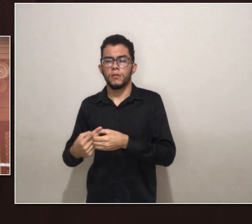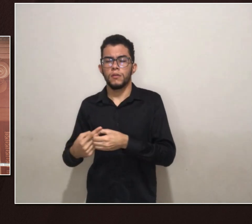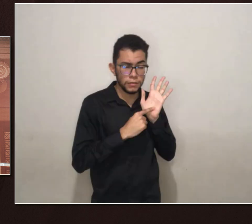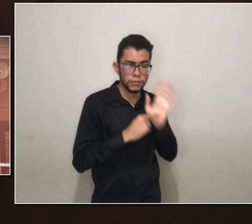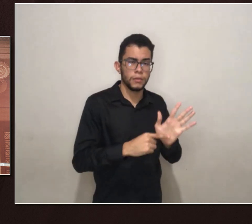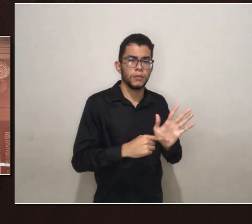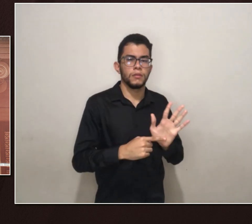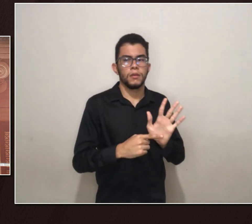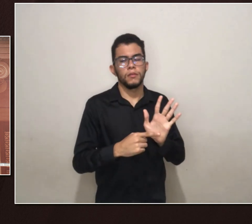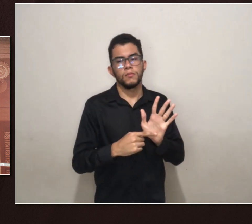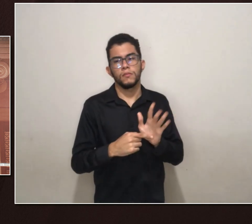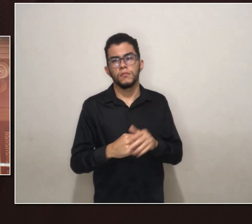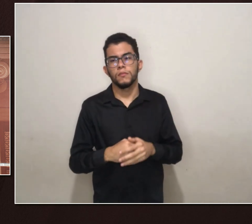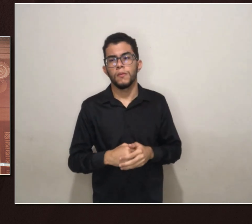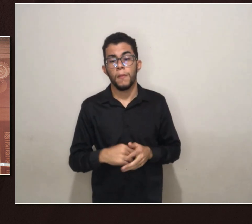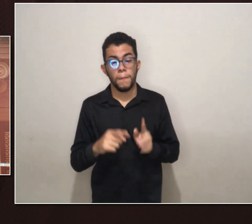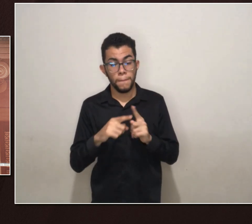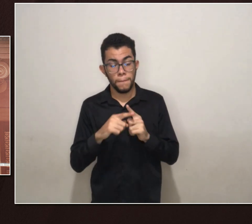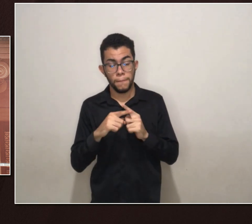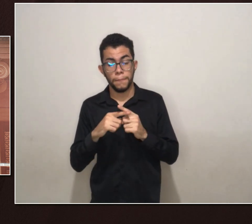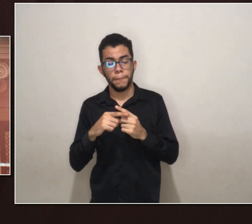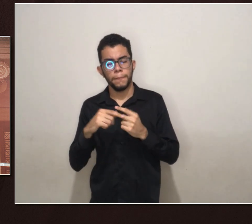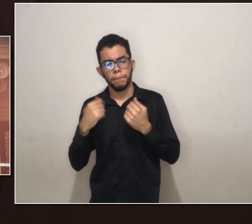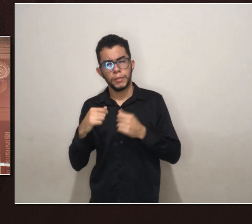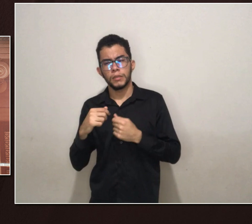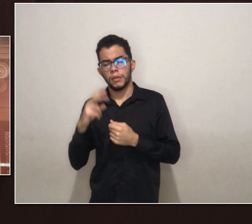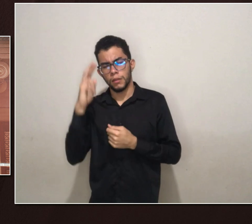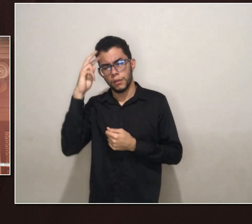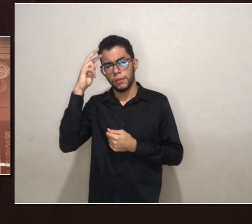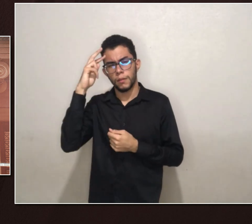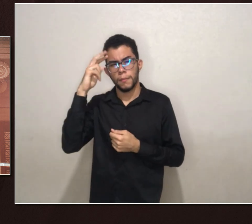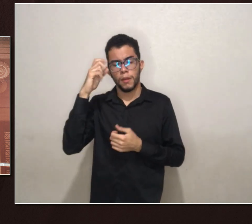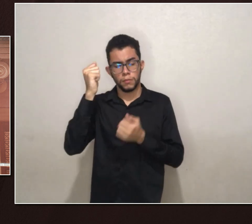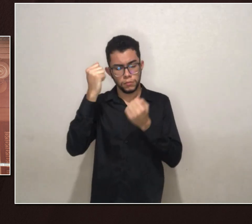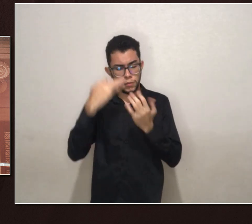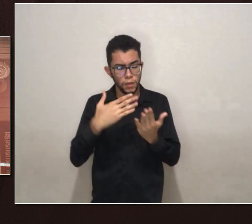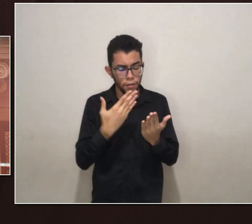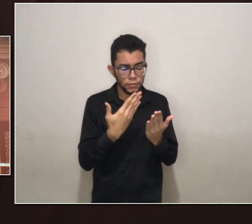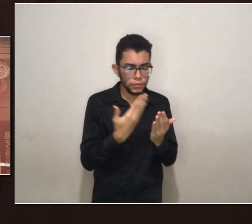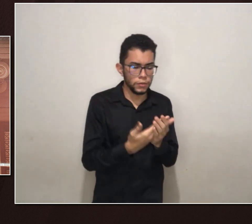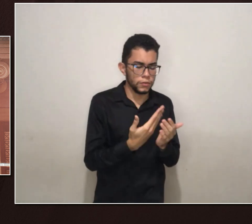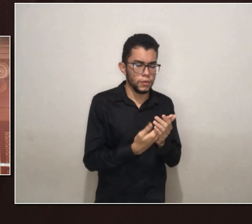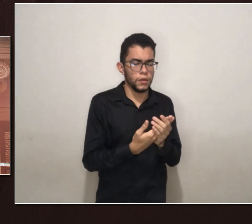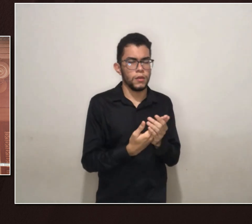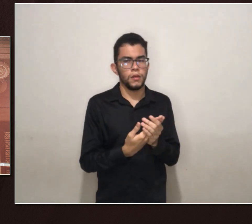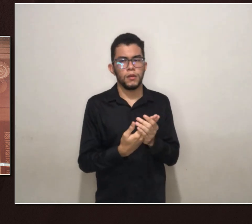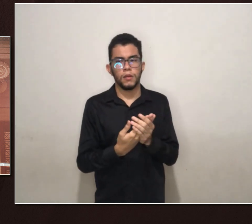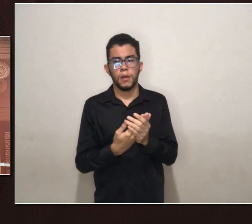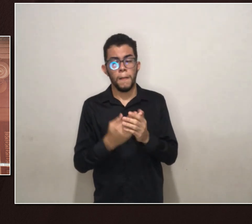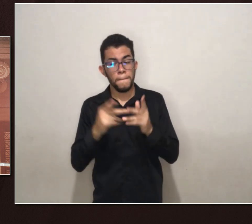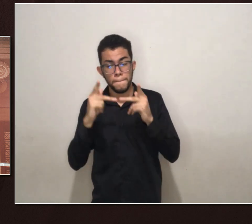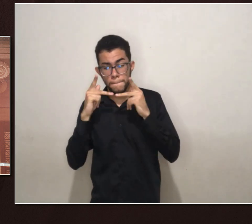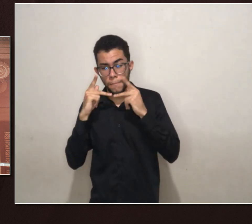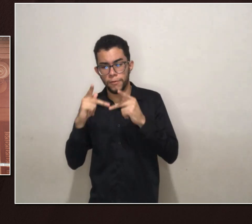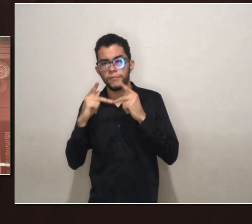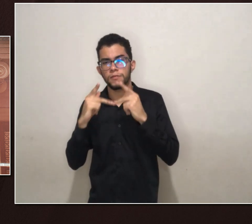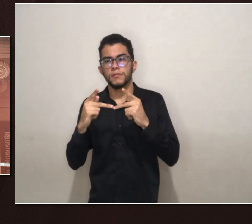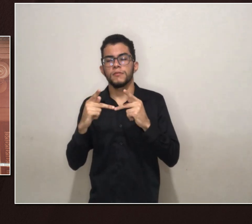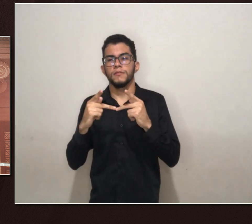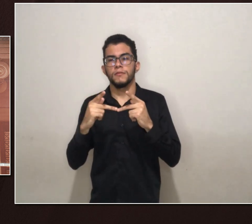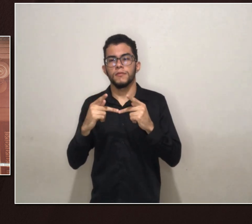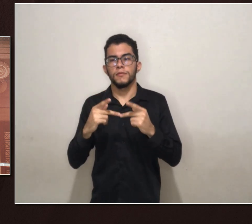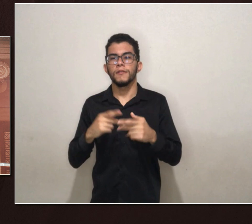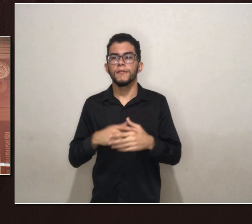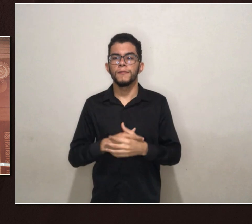ao estudarmos o caráter profético dessas mensagens. Mas fica